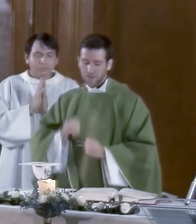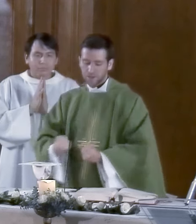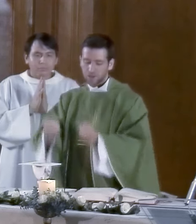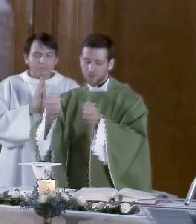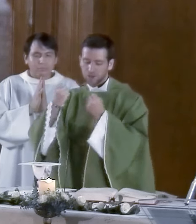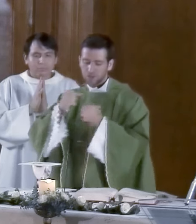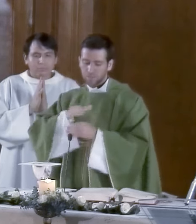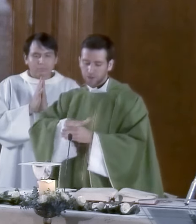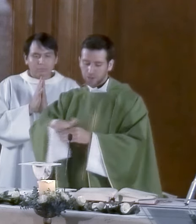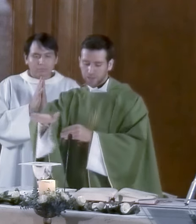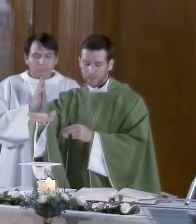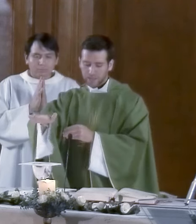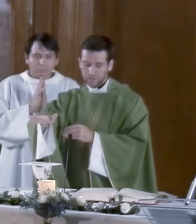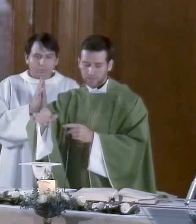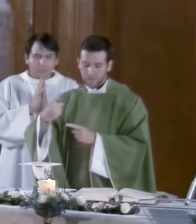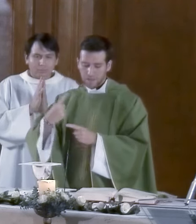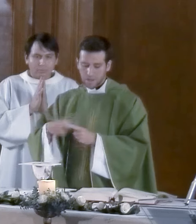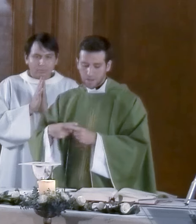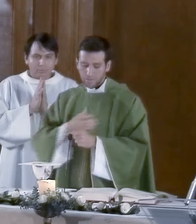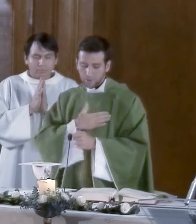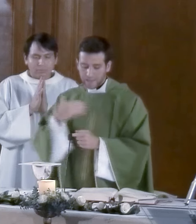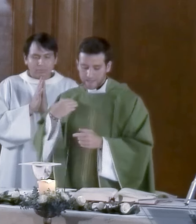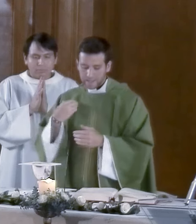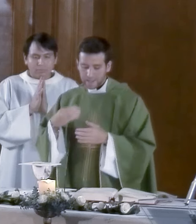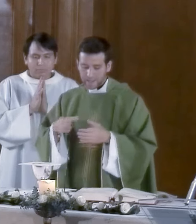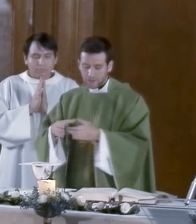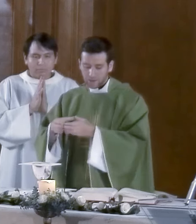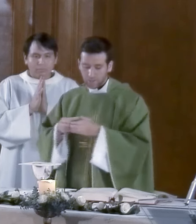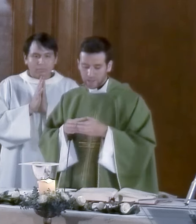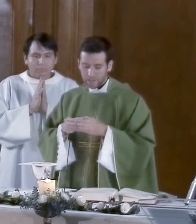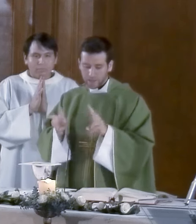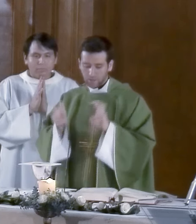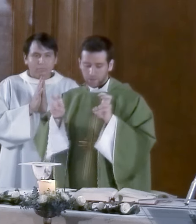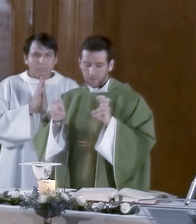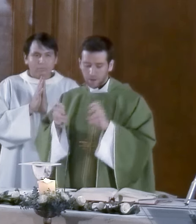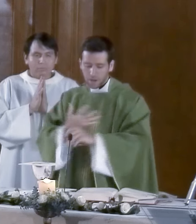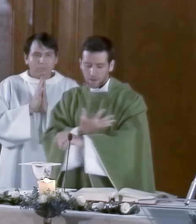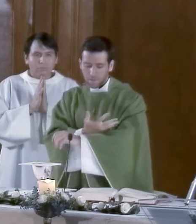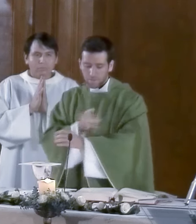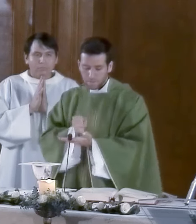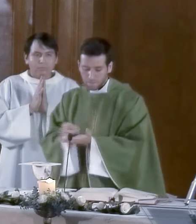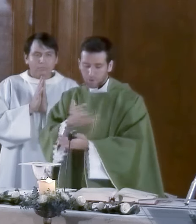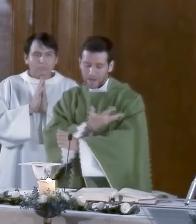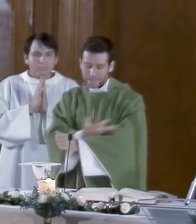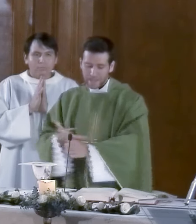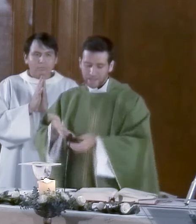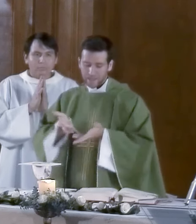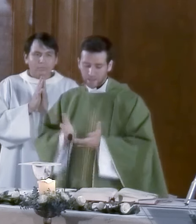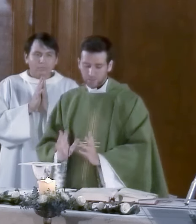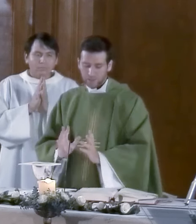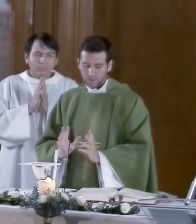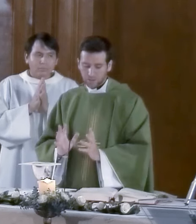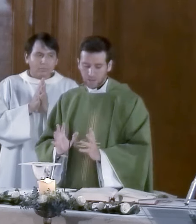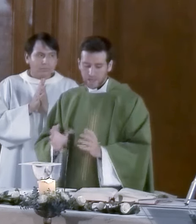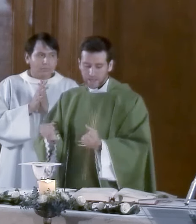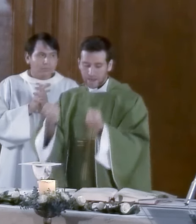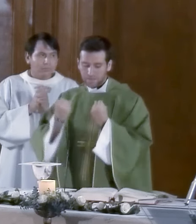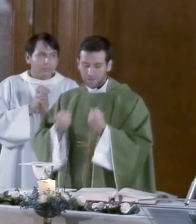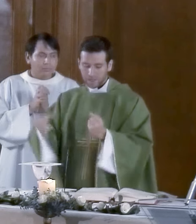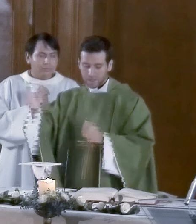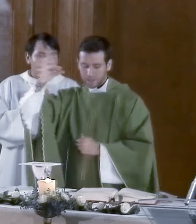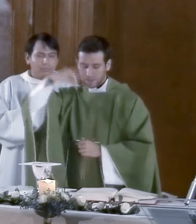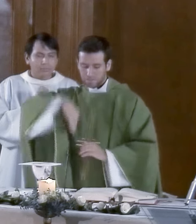Santo, Dios Todopoderoso y Eterno, porque has querido reunir de nuevo por la sangre de tu Hijo